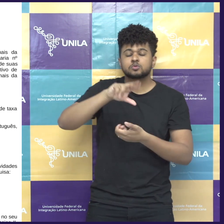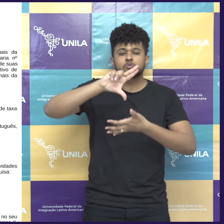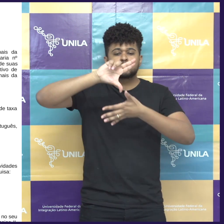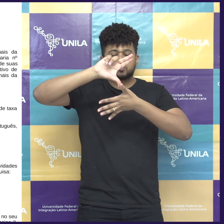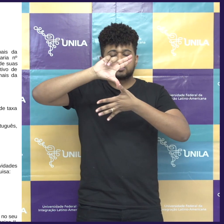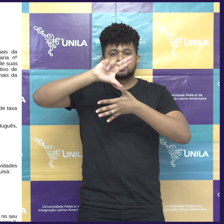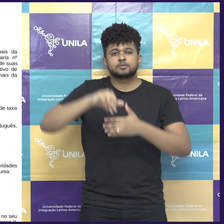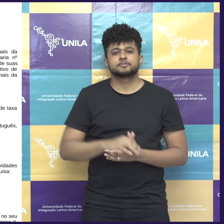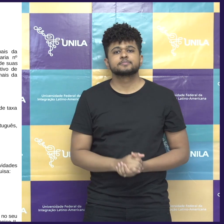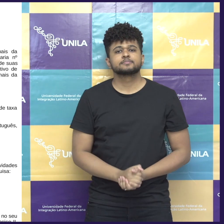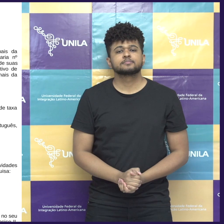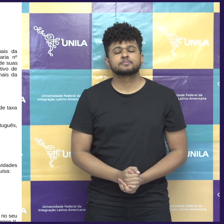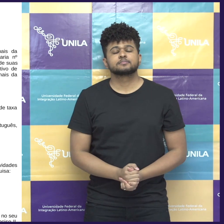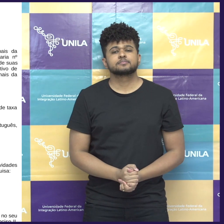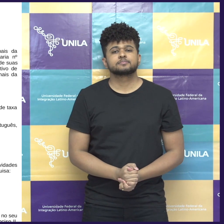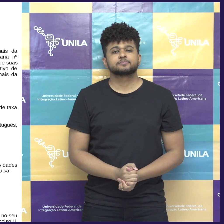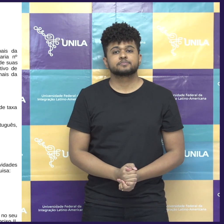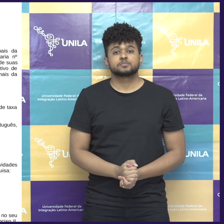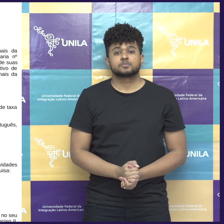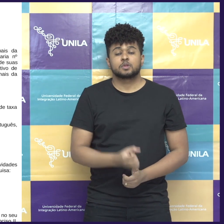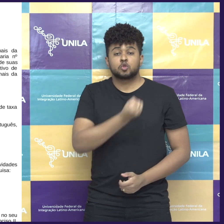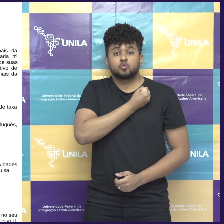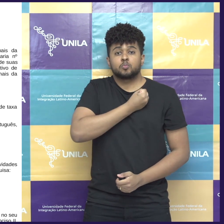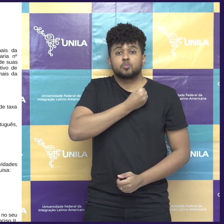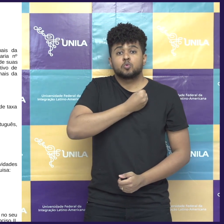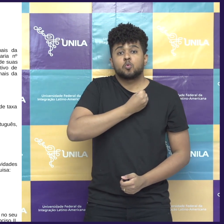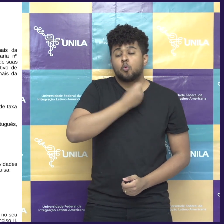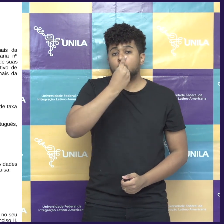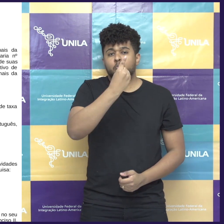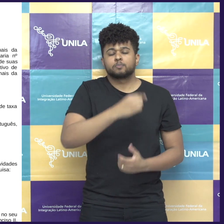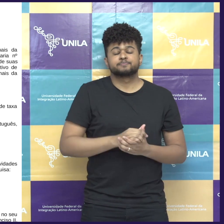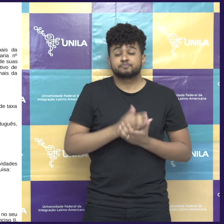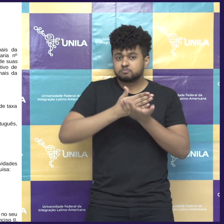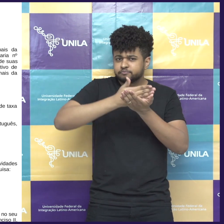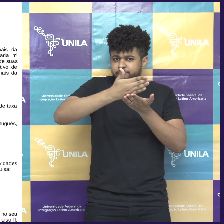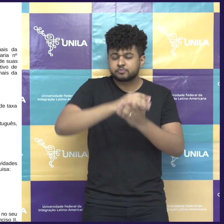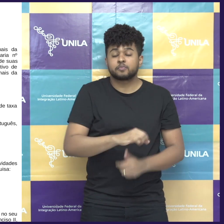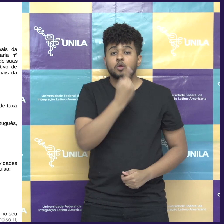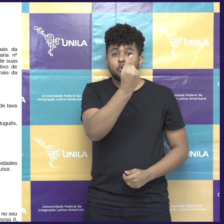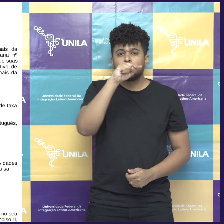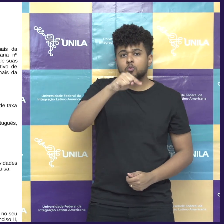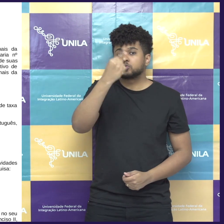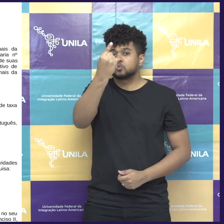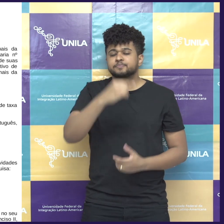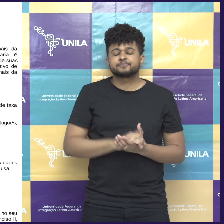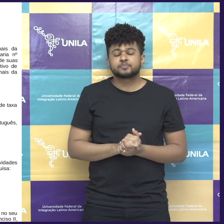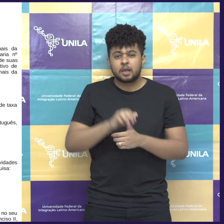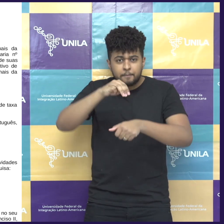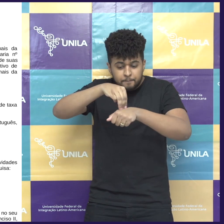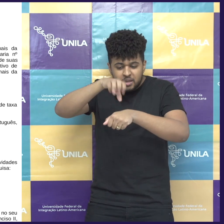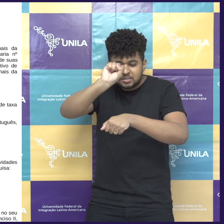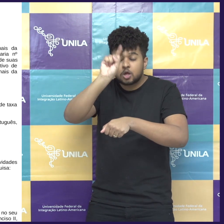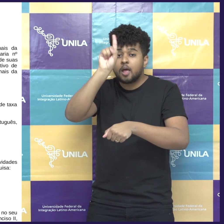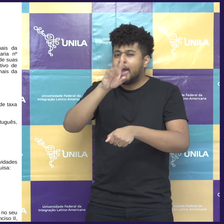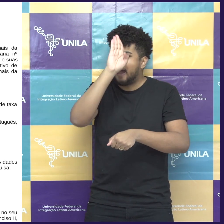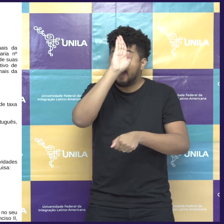Integração Latino-Americana. 1. Disposições iniciais. 1.1. O mestrado é